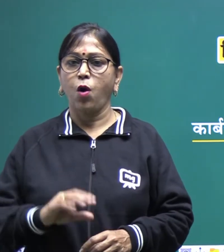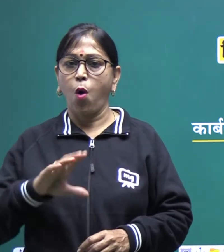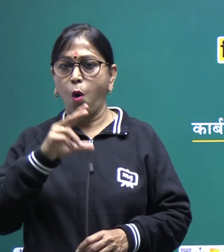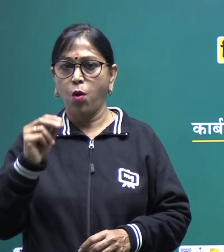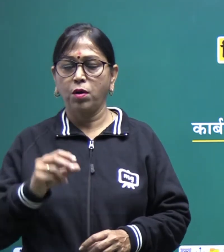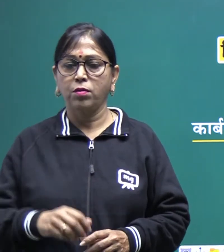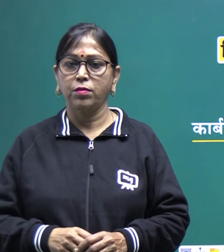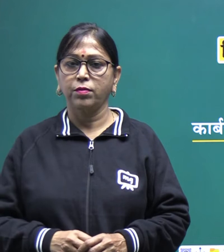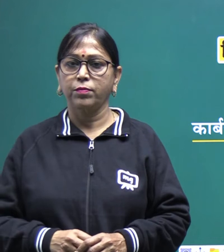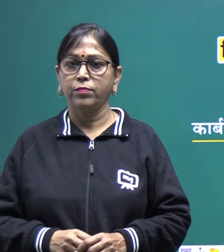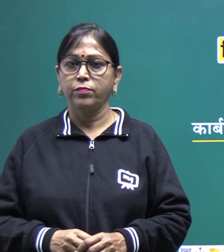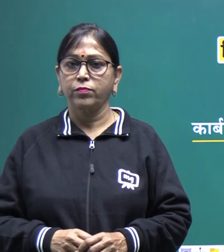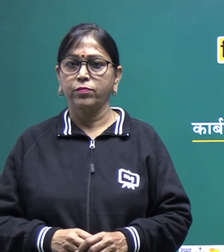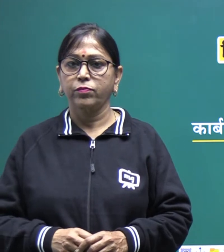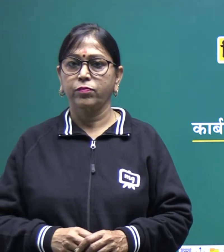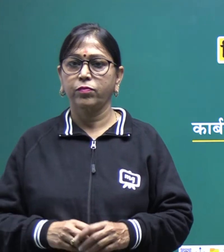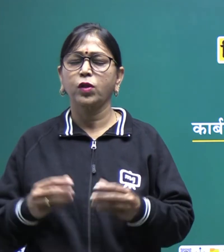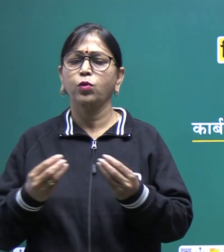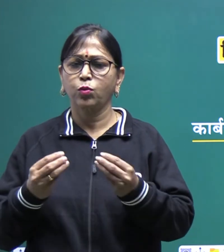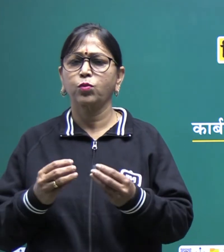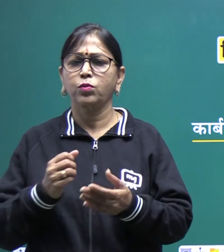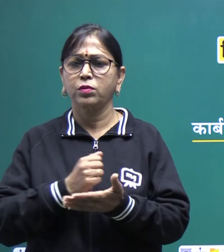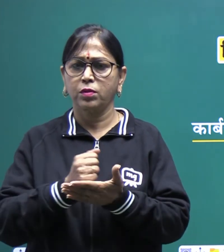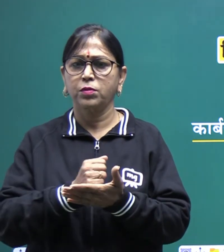एवं कुछ अभ्यास कार्य किए।